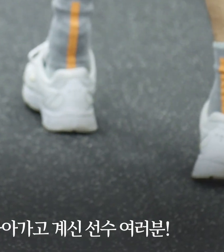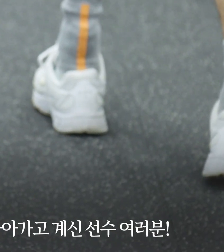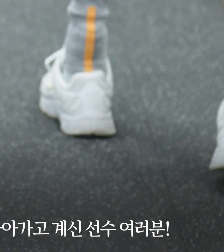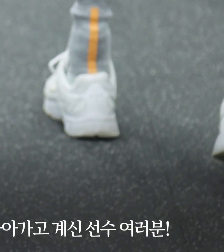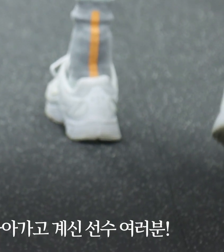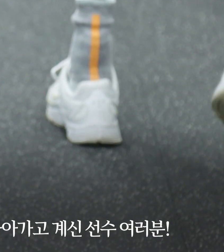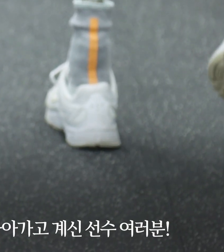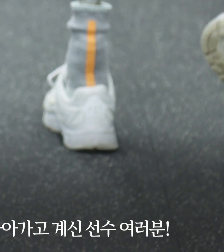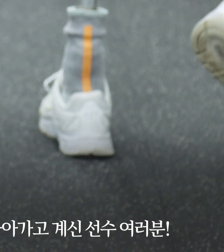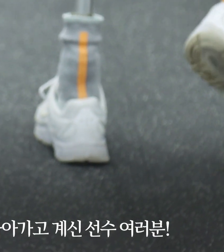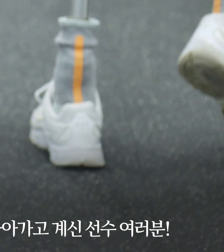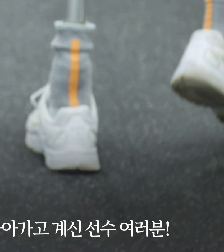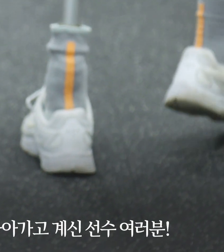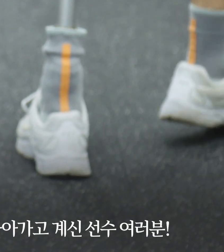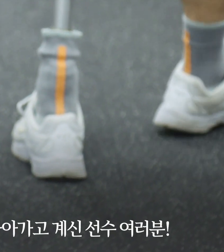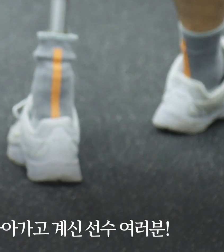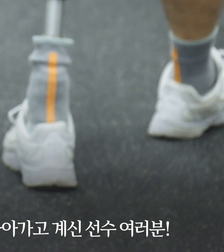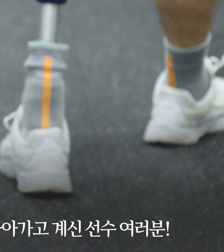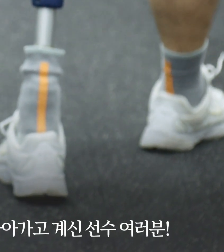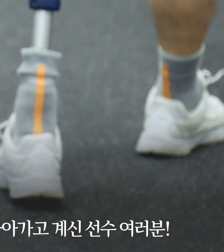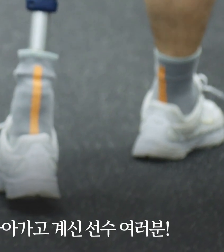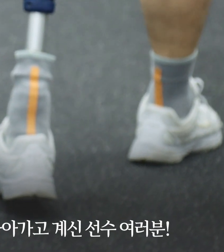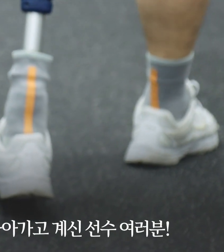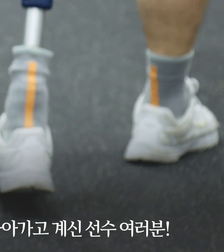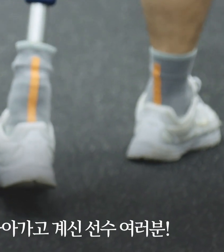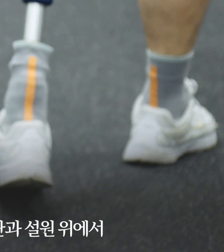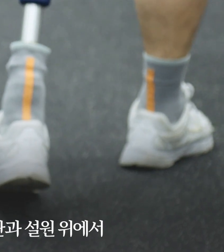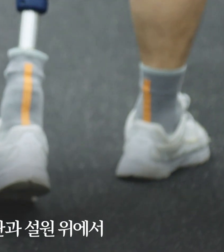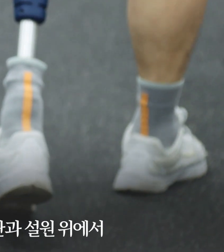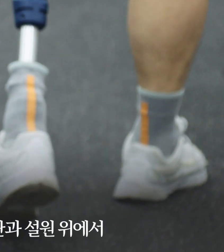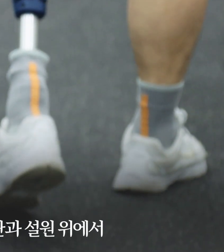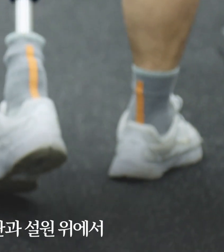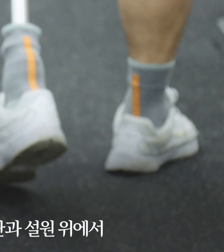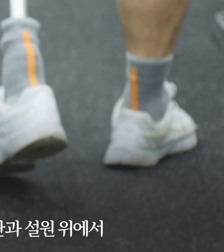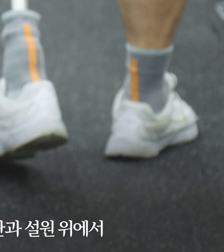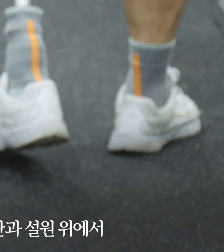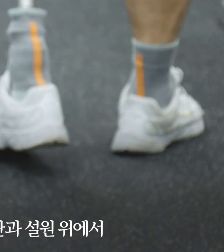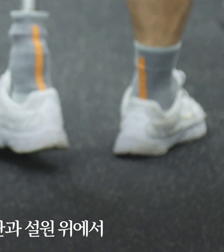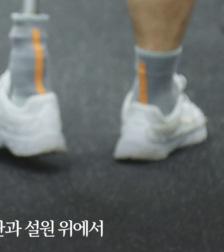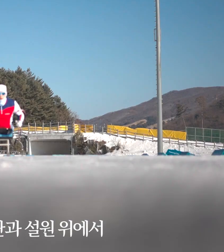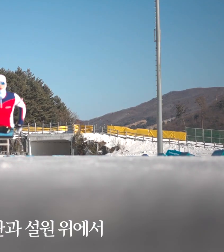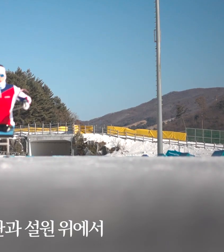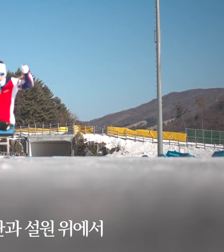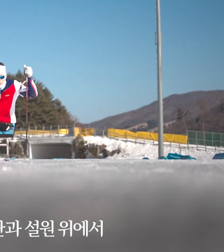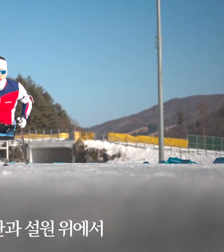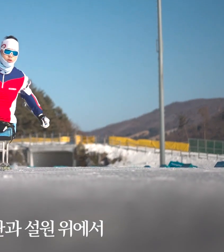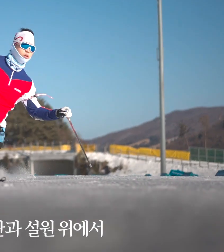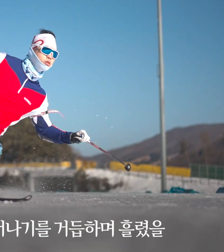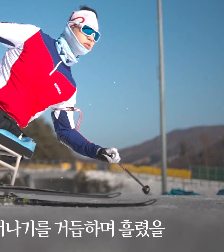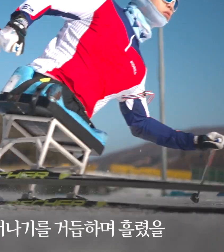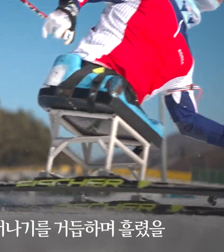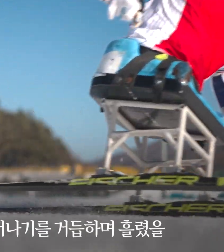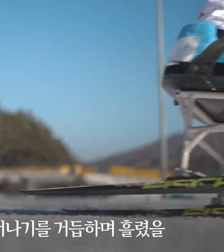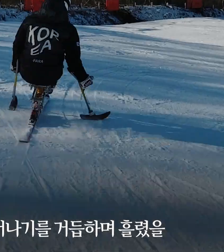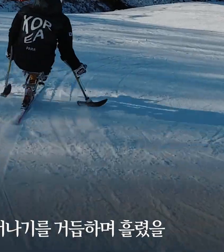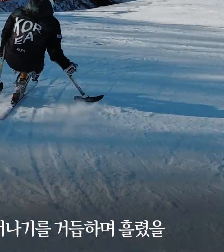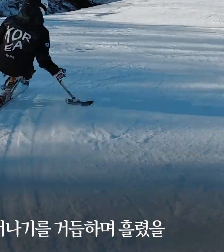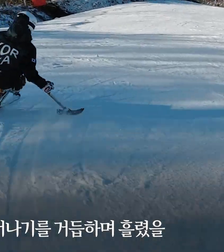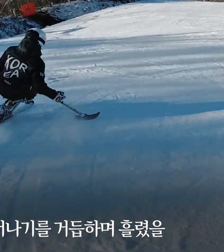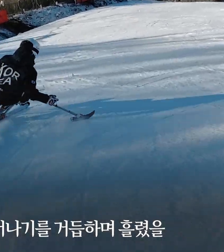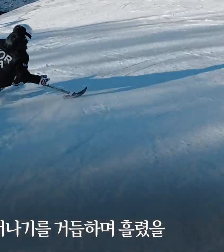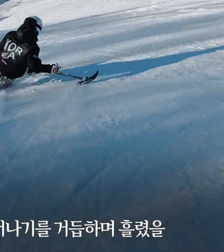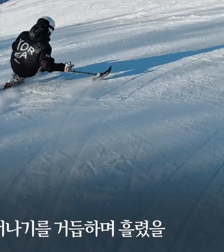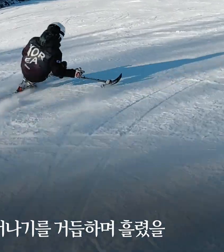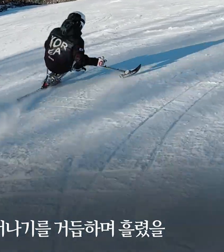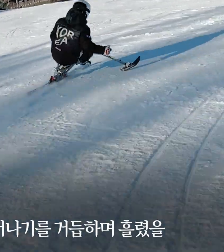스스로 길을 만들며 나아가고 계신 선수 여러분, 차가운 빙판과 설원 위에서 수없이